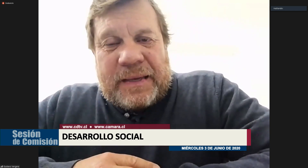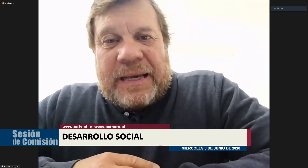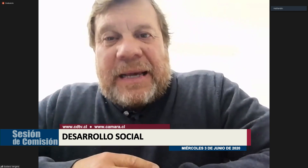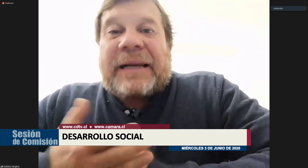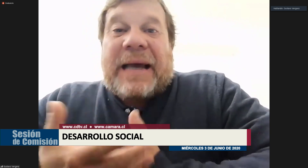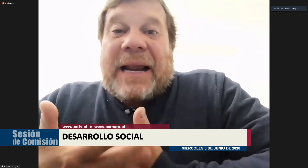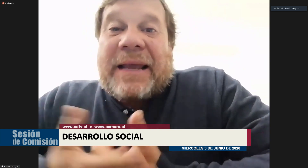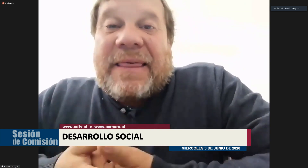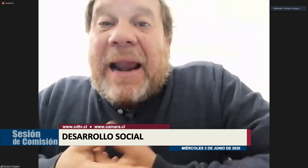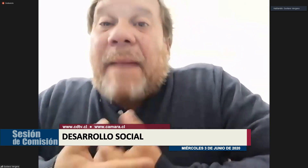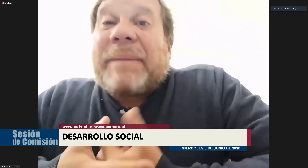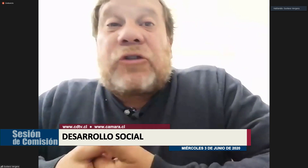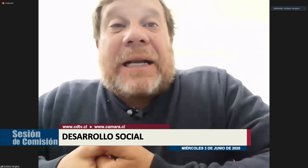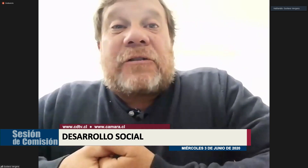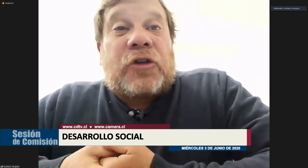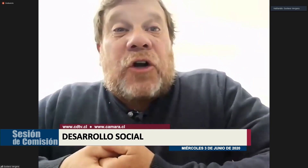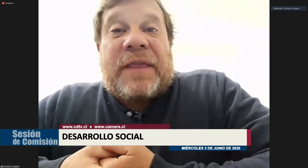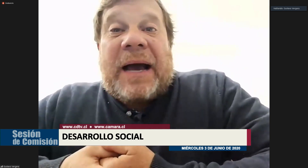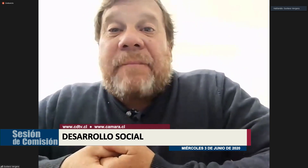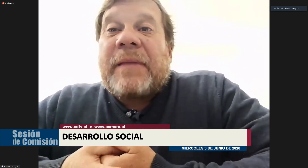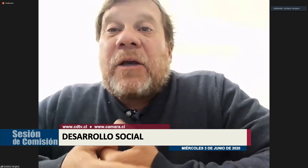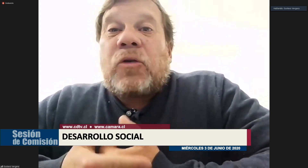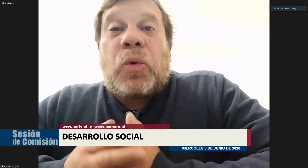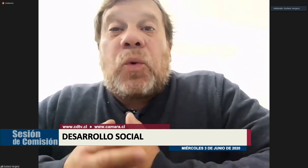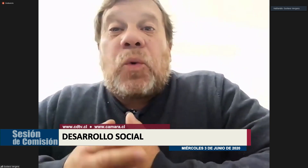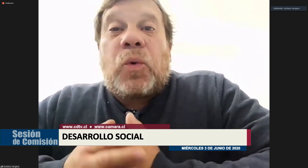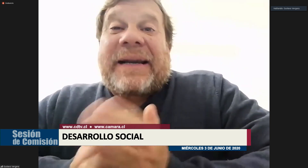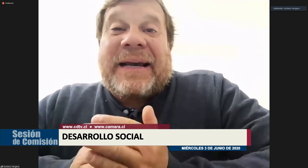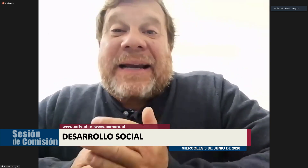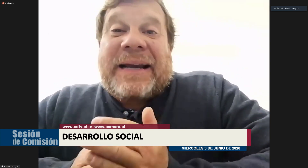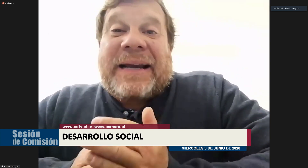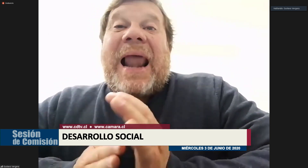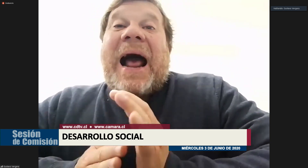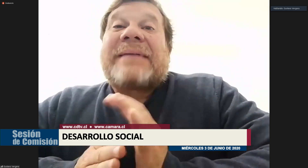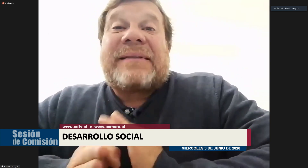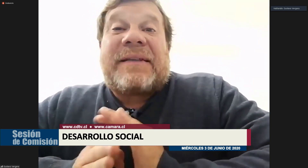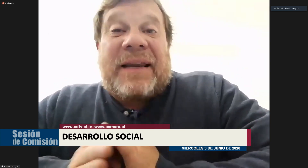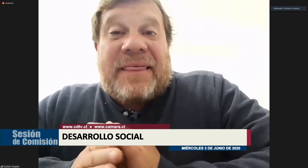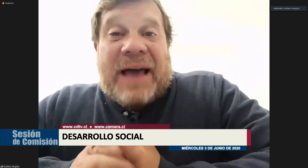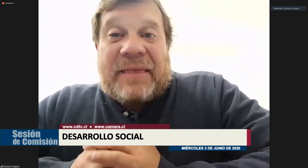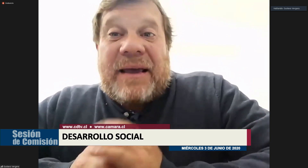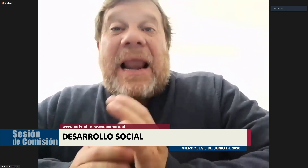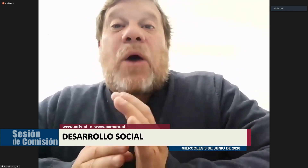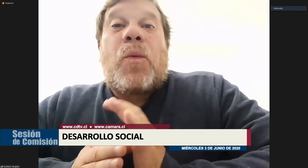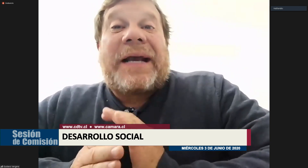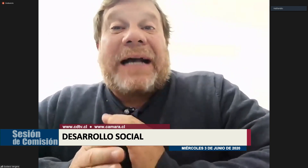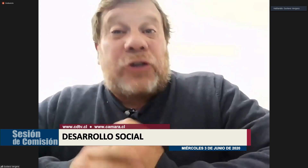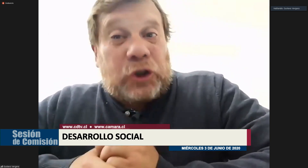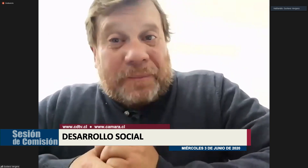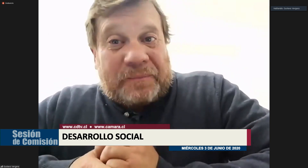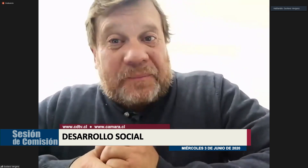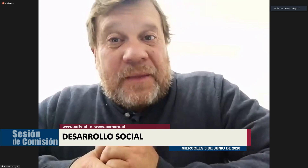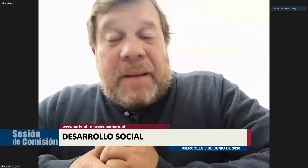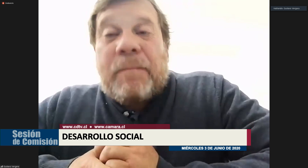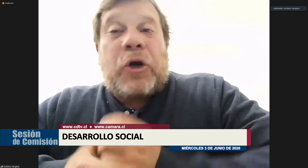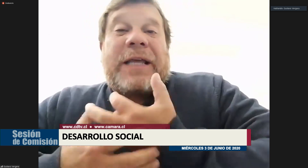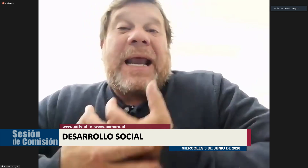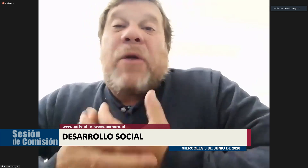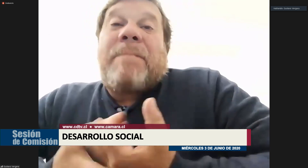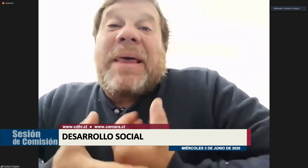En realidad, las personas sordas, su única barrera es la accesibilidad, la comunicación. Pues no tenemos